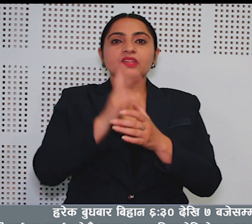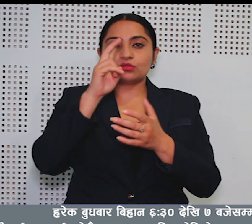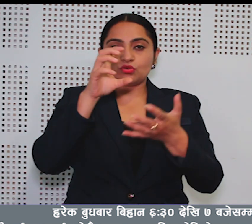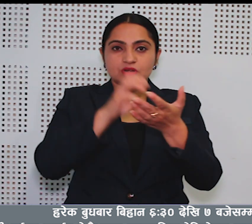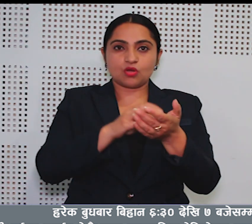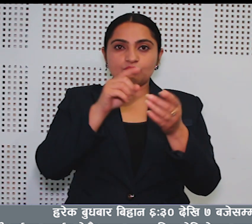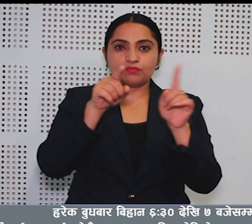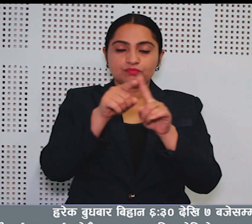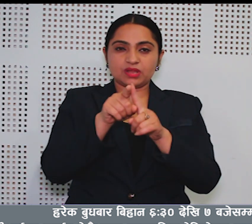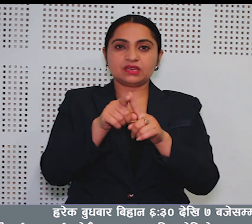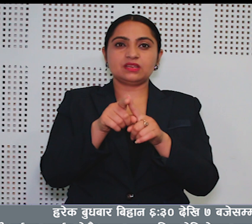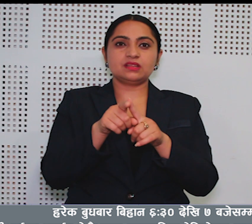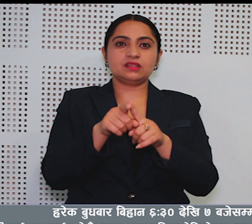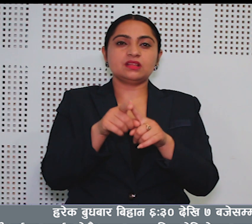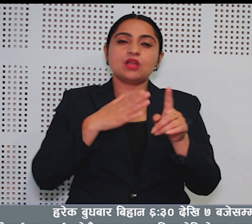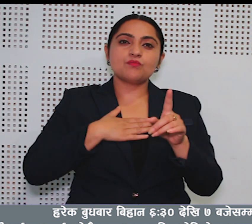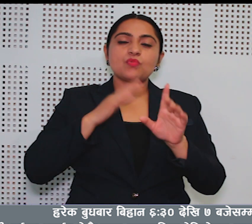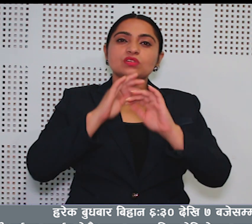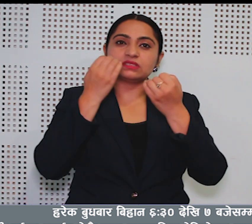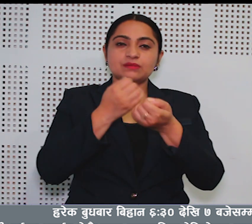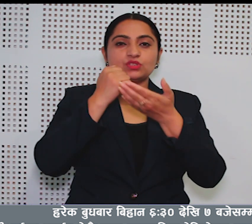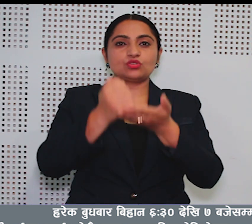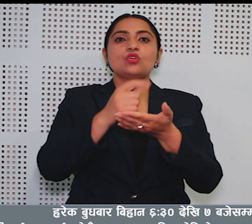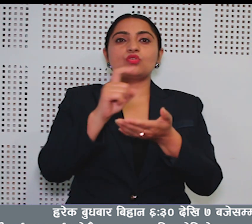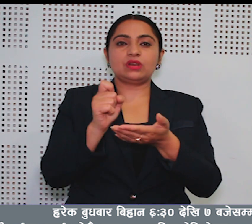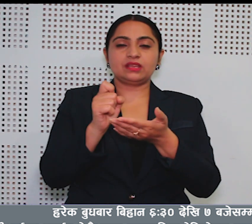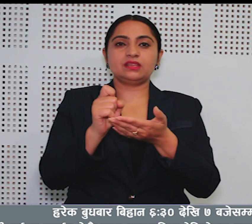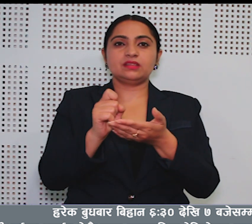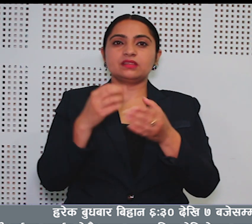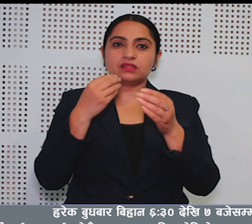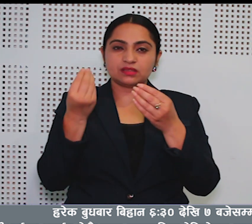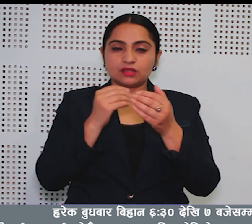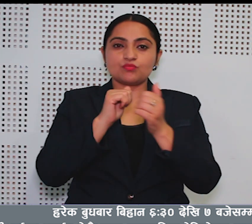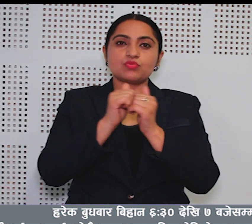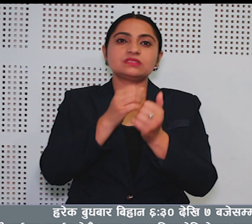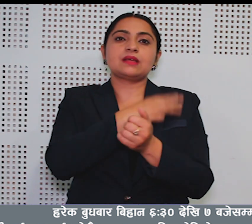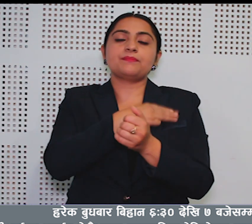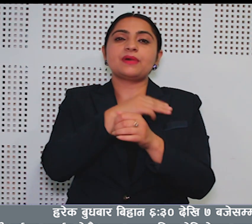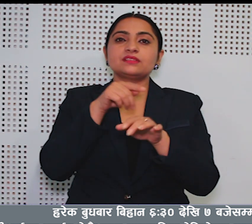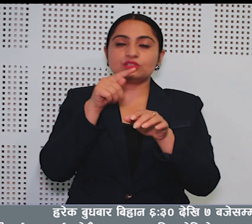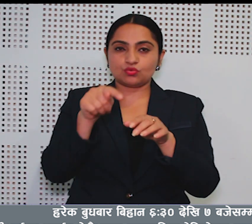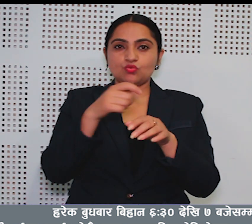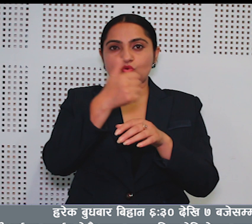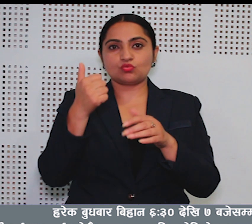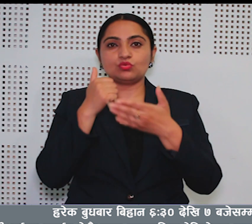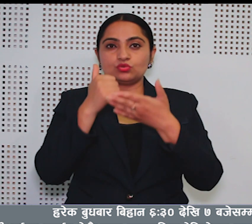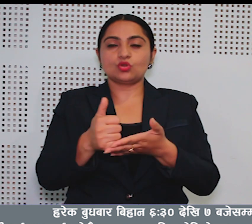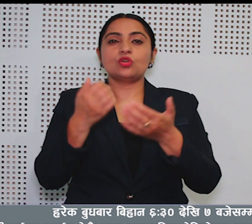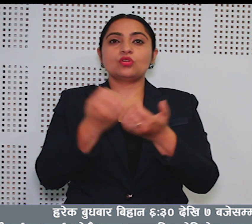एउटा मानसिक अथवा मनोसामाजिक सहयोगका लागि चाहिँ केही परामर्शदाताको अथवा अरू सहयोग हुने खालका केही कुराहरू हामीले व्यवस्था गर्न